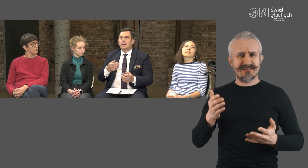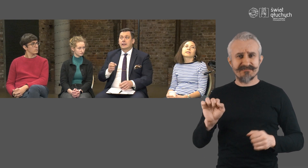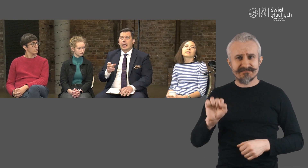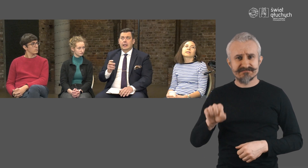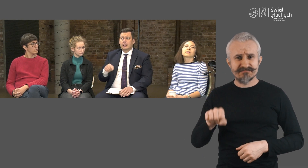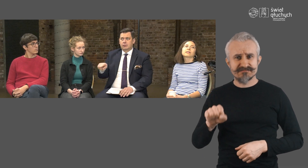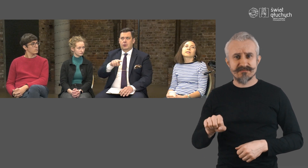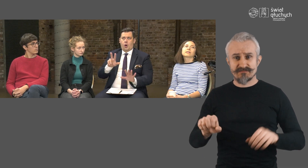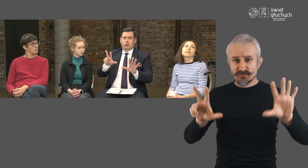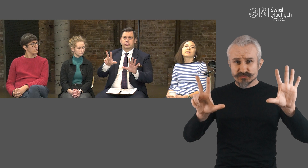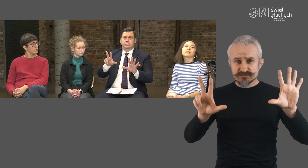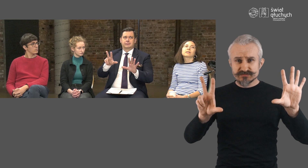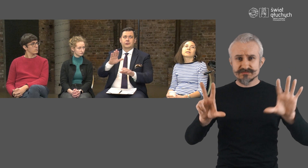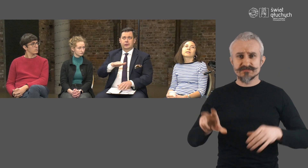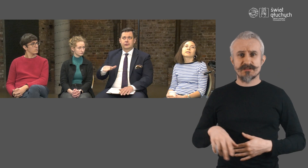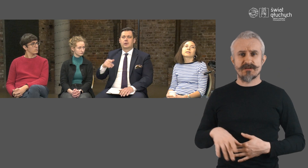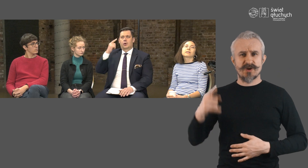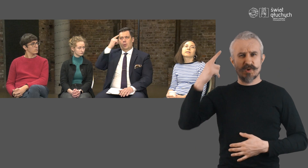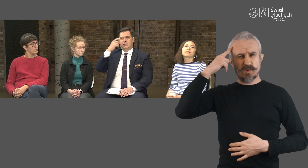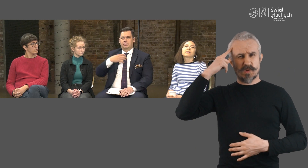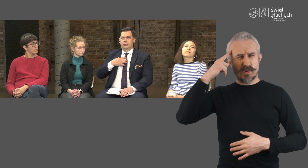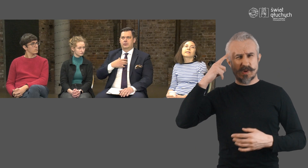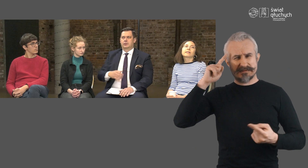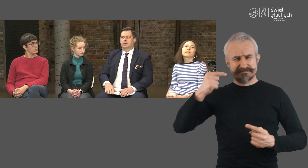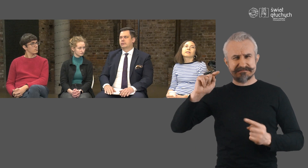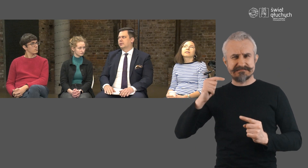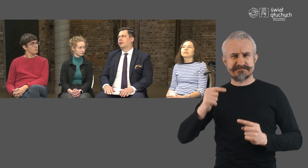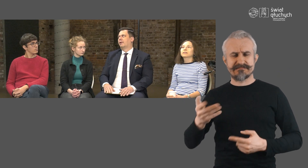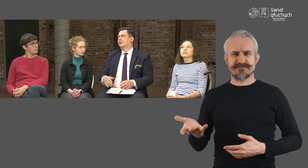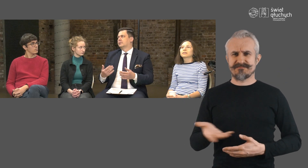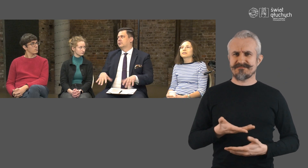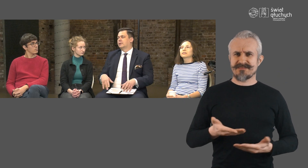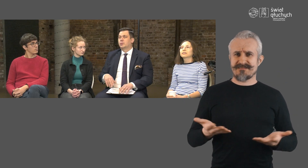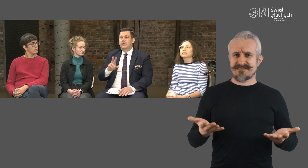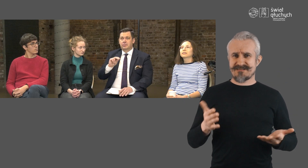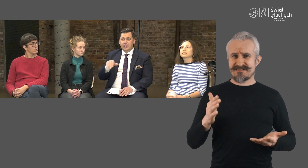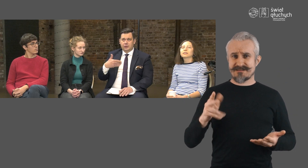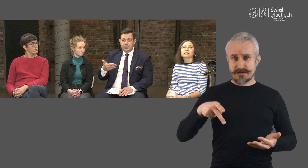Boli głowa? O co chodzi? Tak, tak. 8 dzieci.